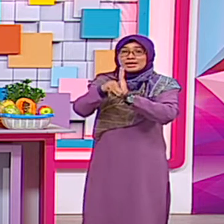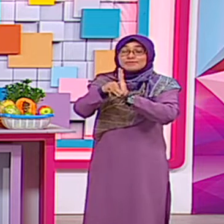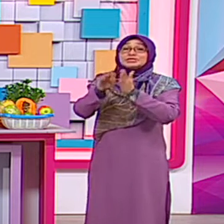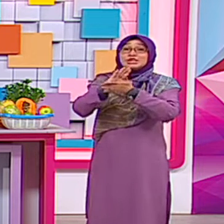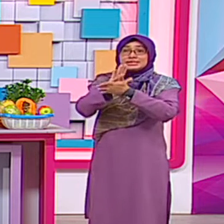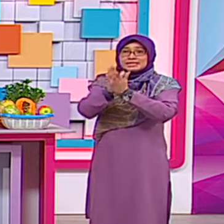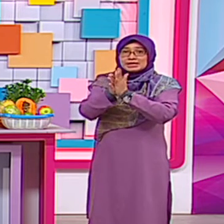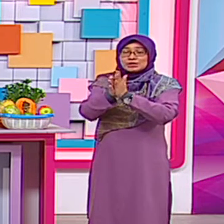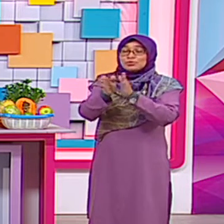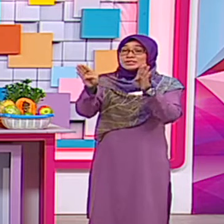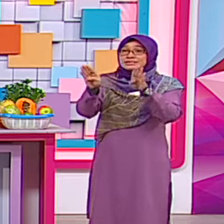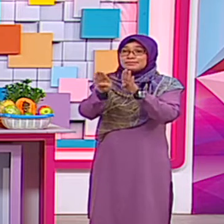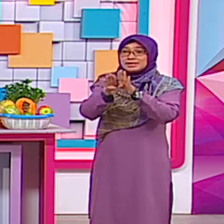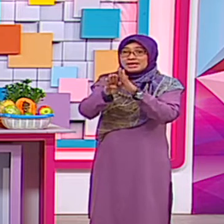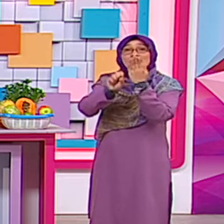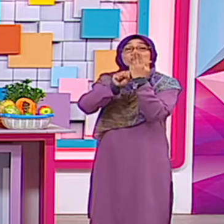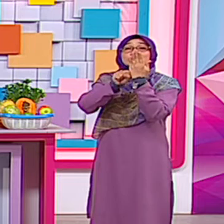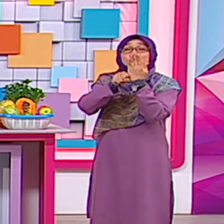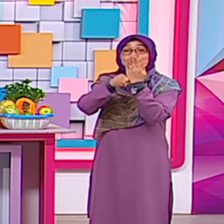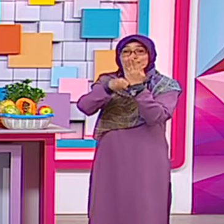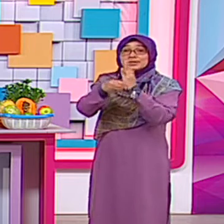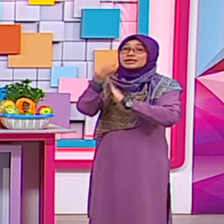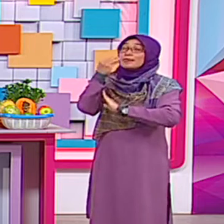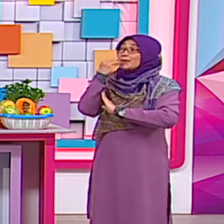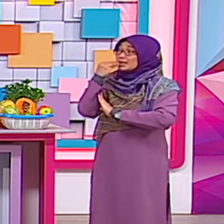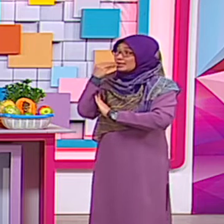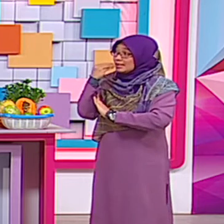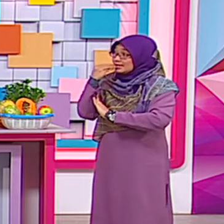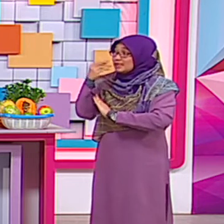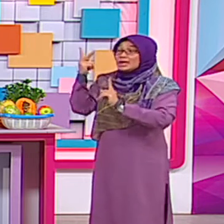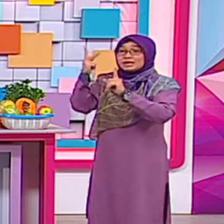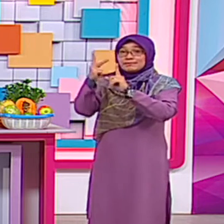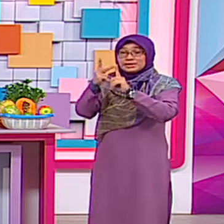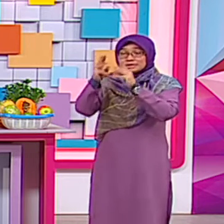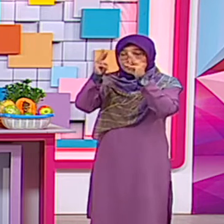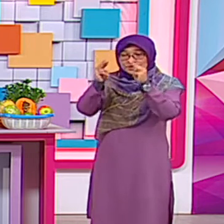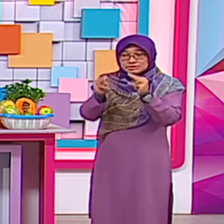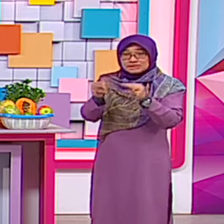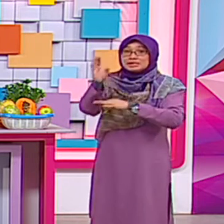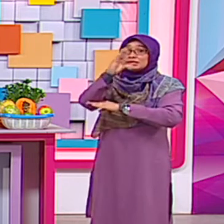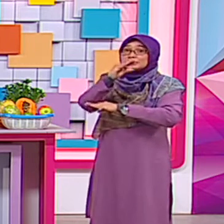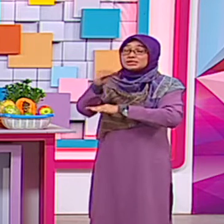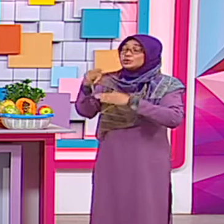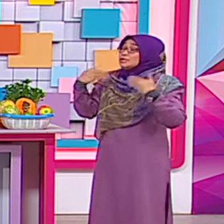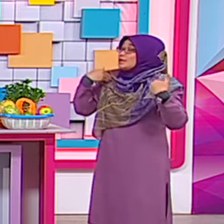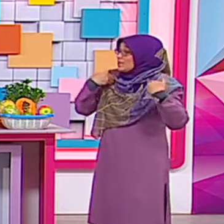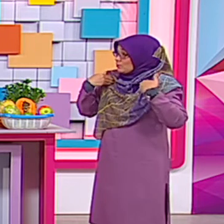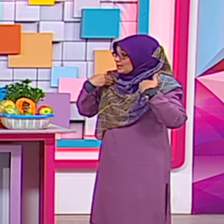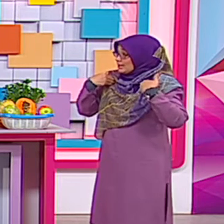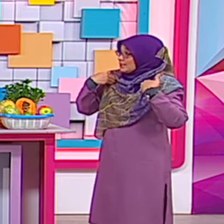menjadi ataupun sebagai sumber makanan kepada manusia dan juga highlight